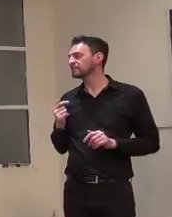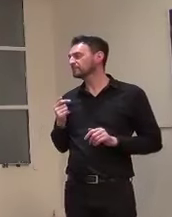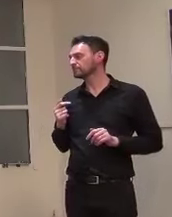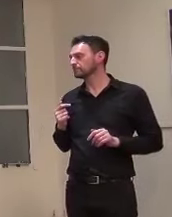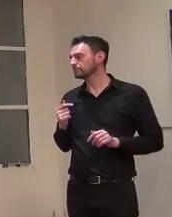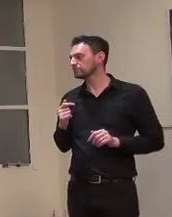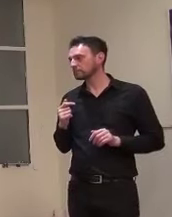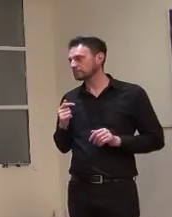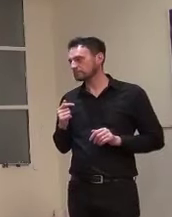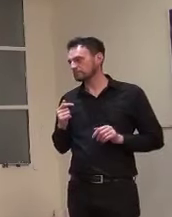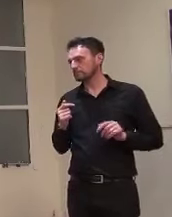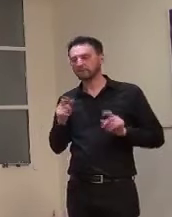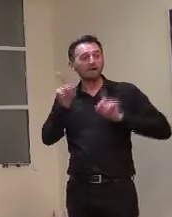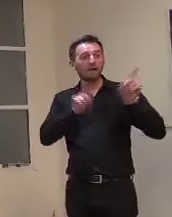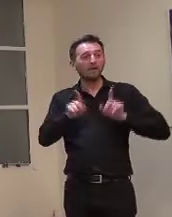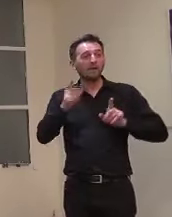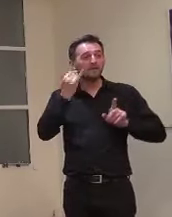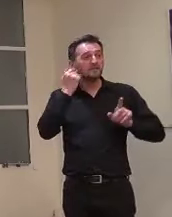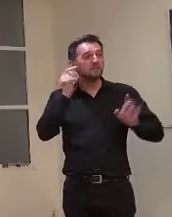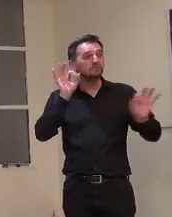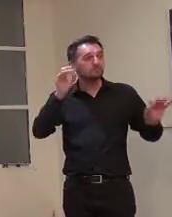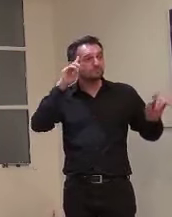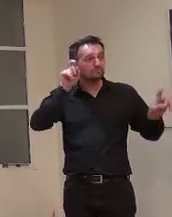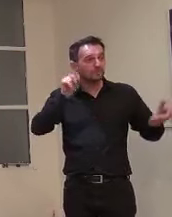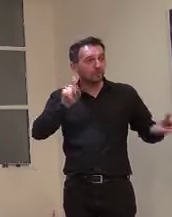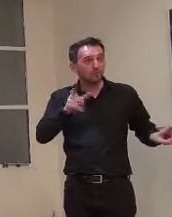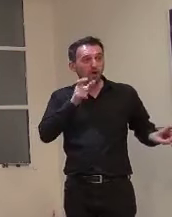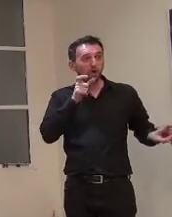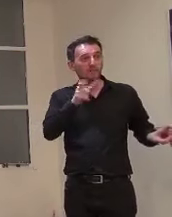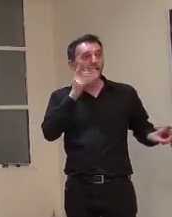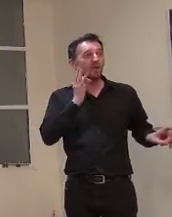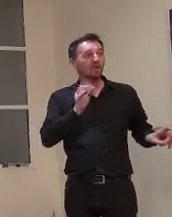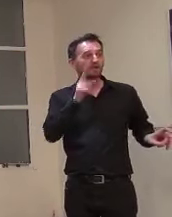cuando tienes alguna pregunta comentario